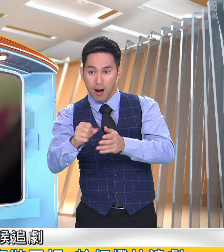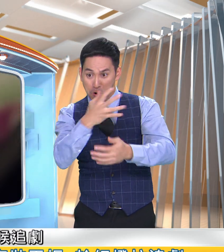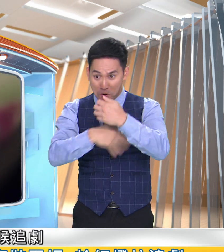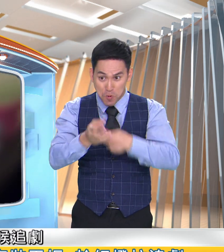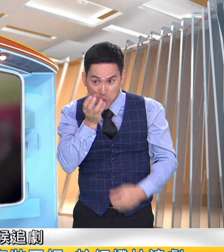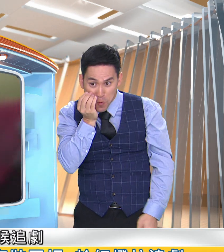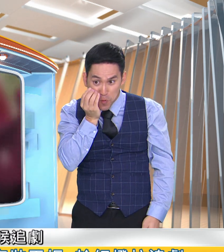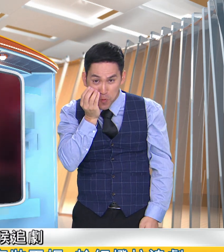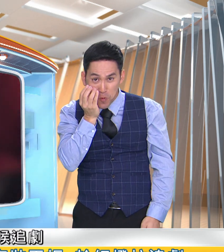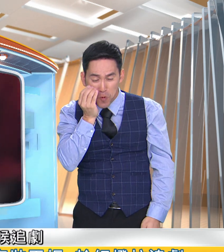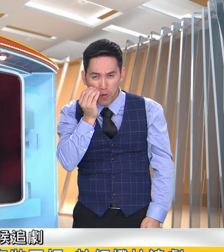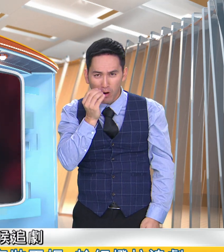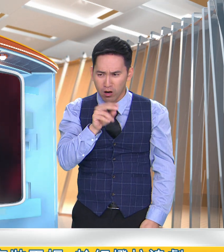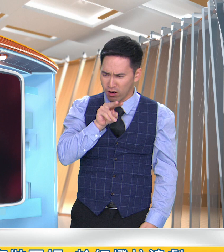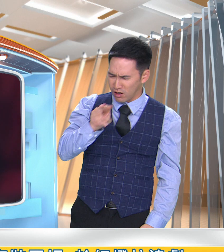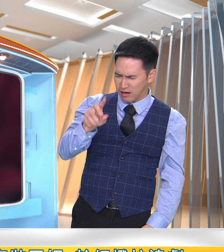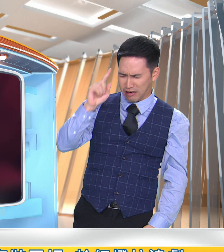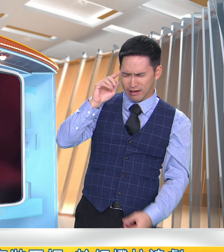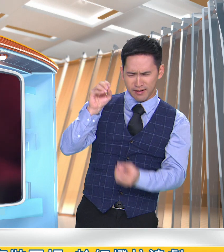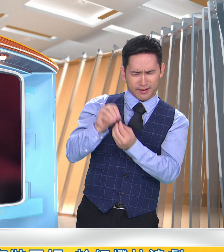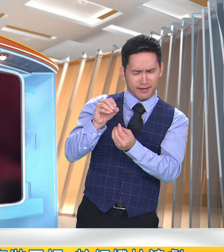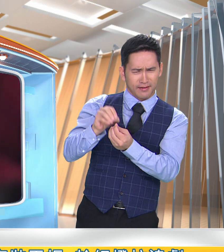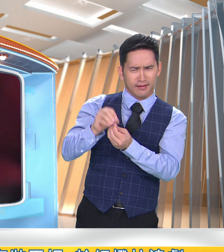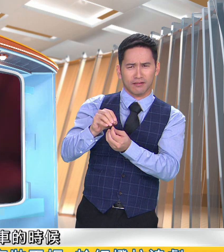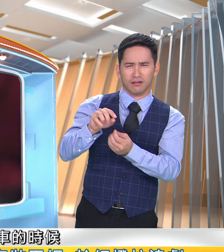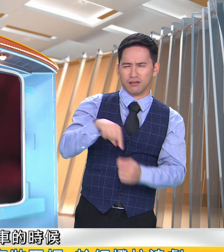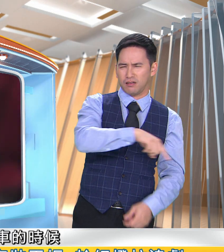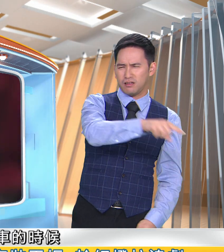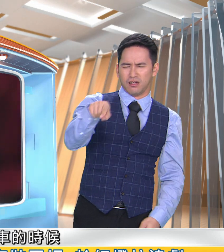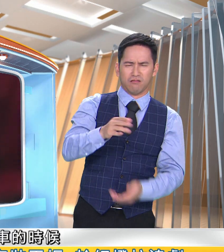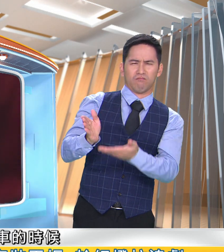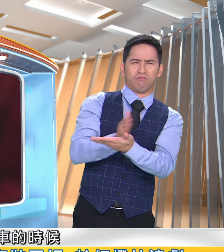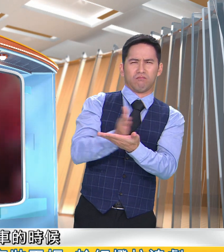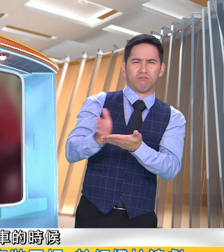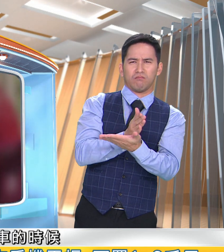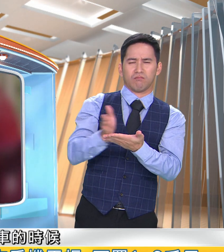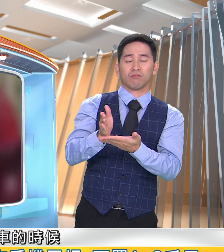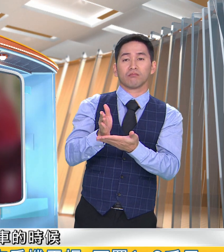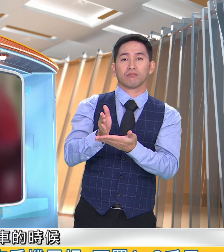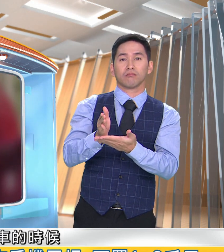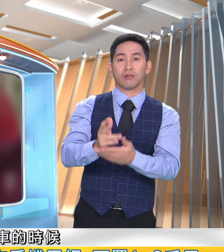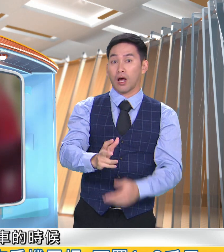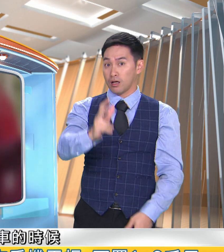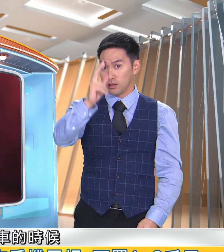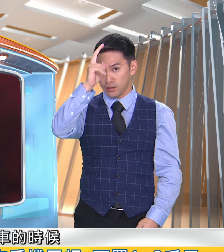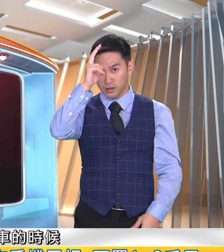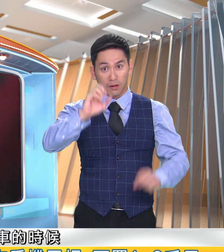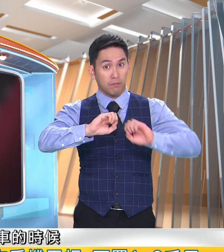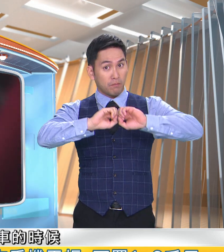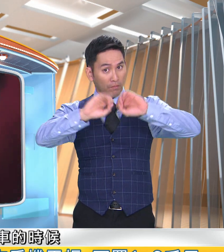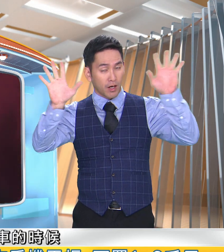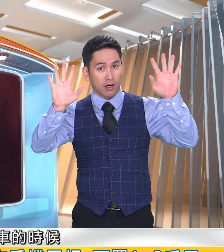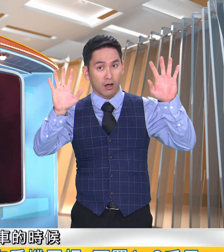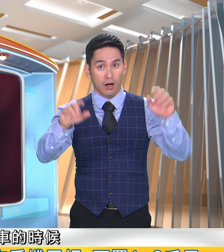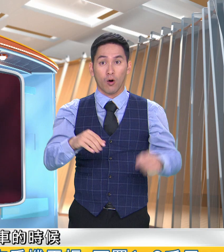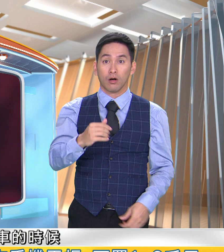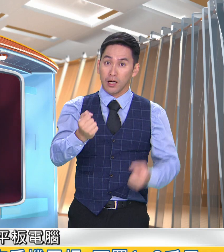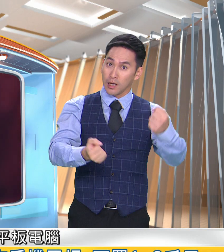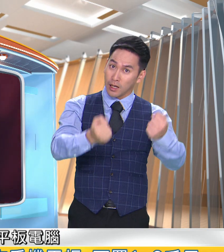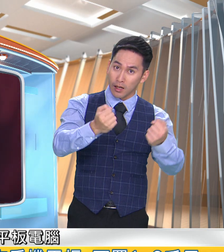来追剧，引起讨论。警方提醒，开车、骑车的时候，如果使